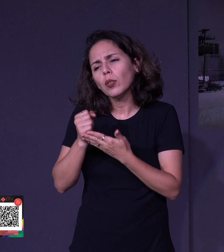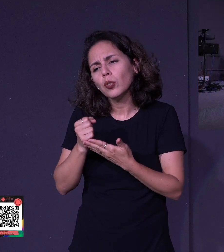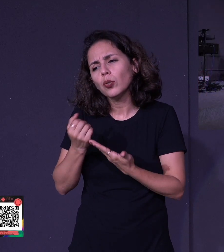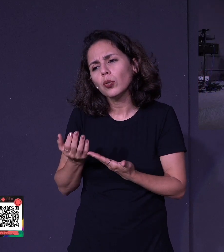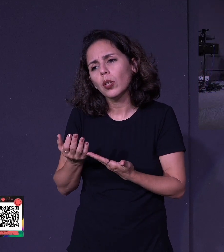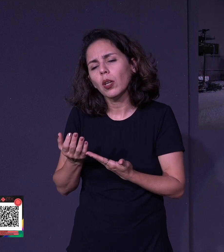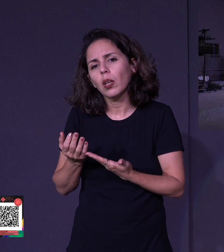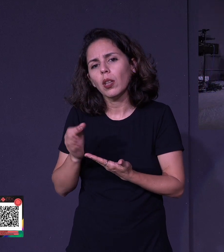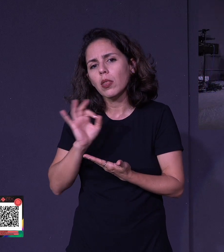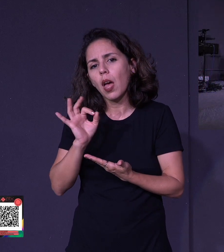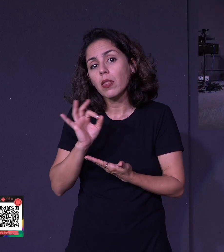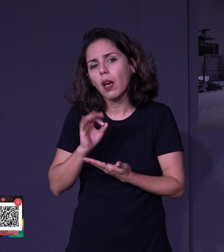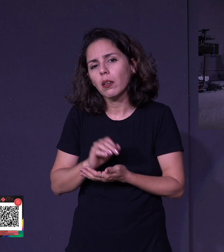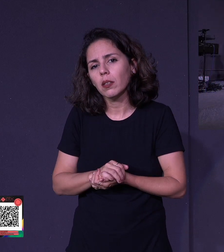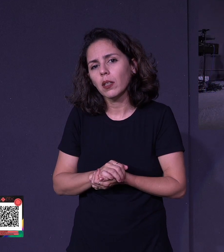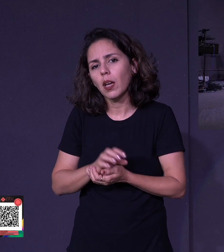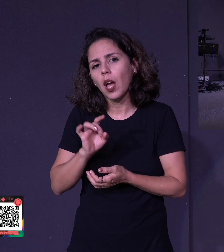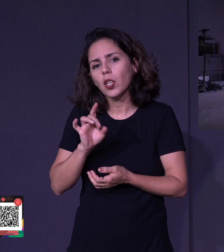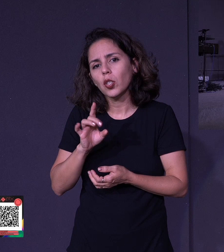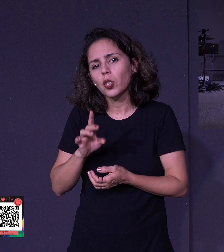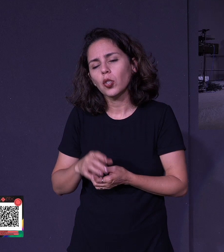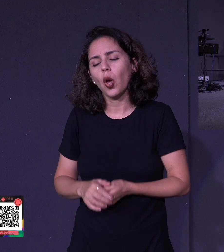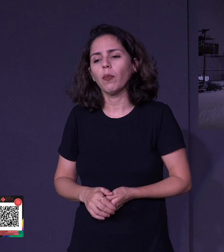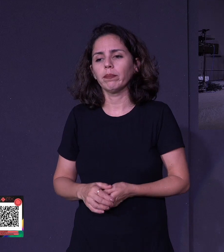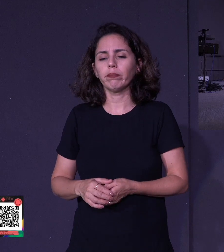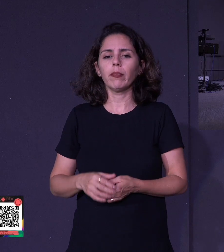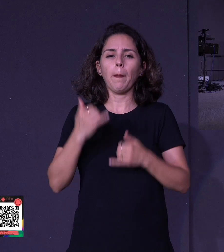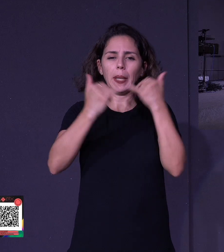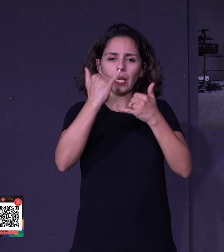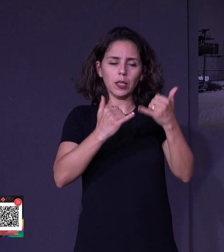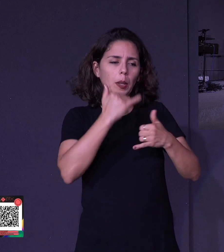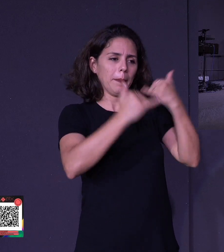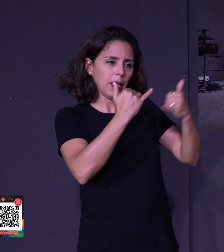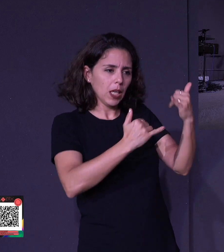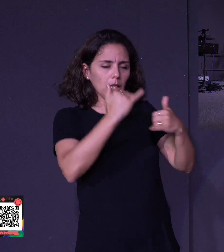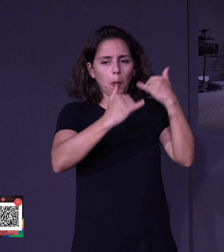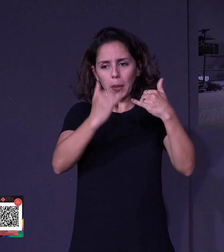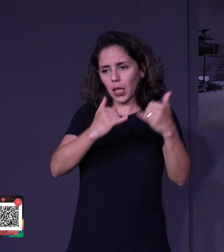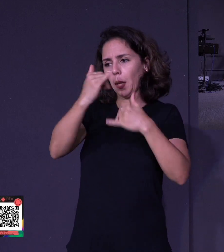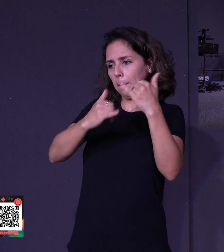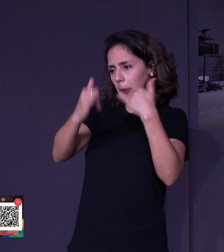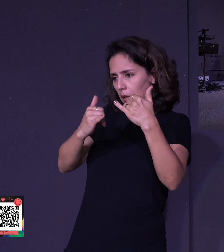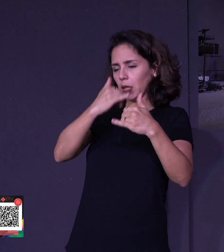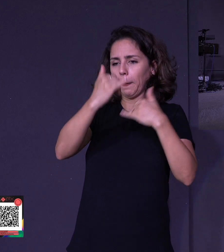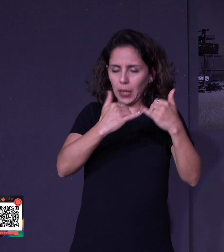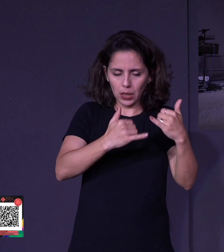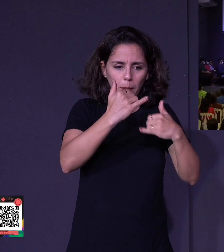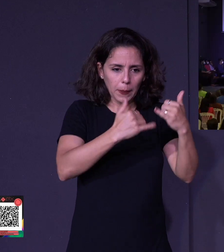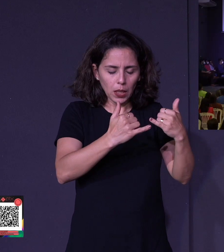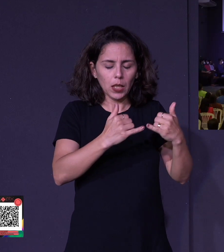alguém. Samuel, para com esse negócio. Atira para lá, atira para cá. Pegou em quem? Na testa de Carla.